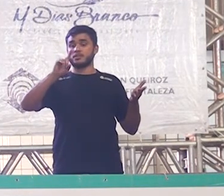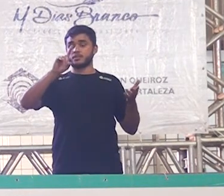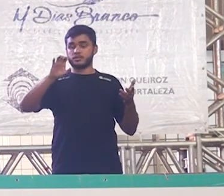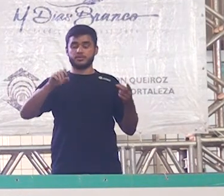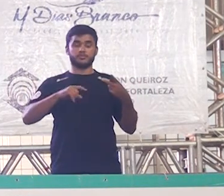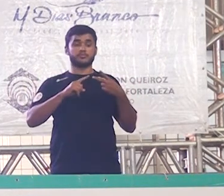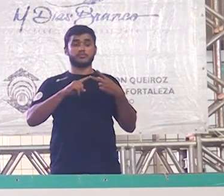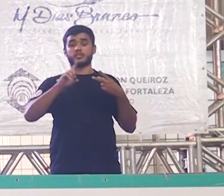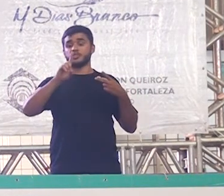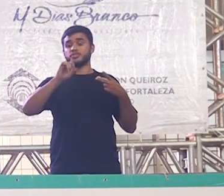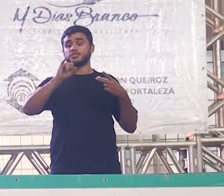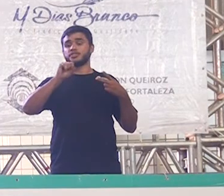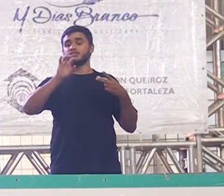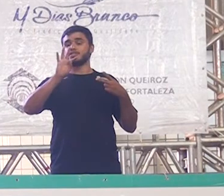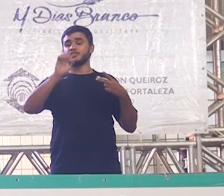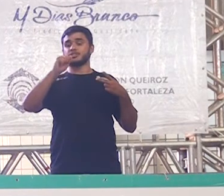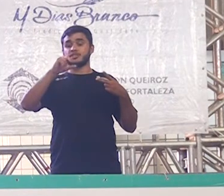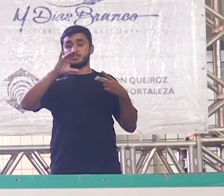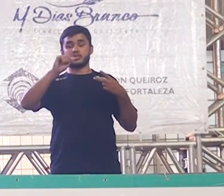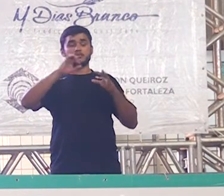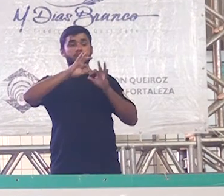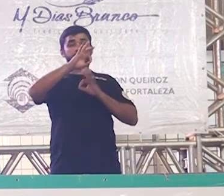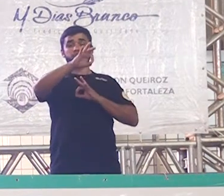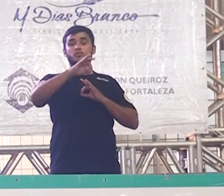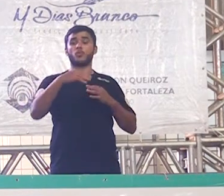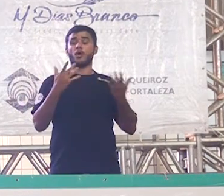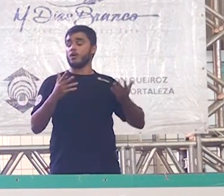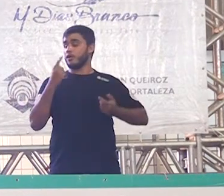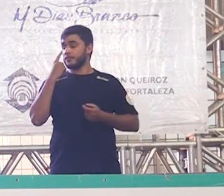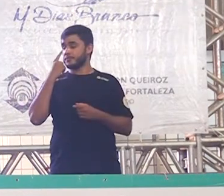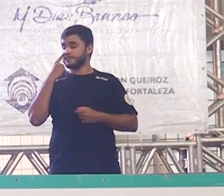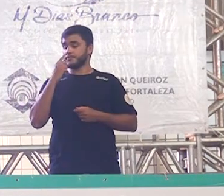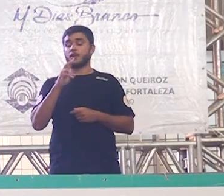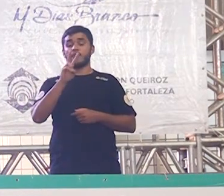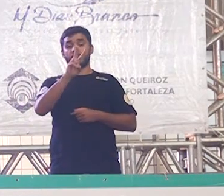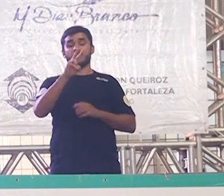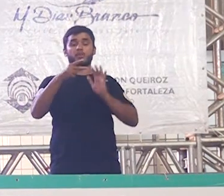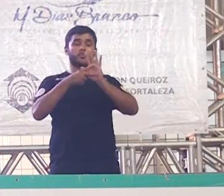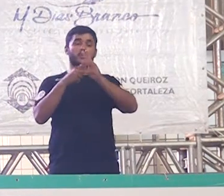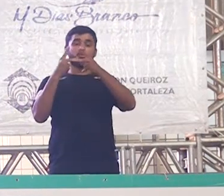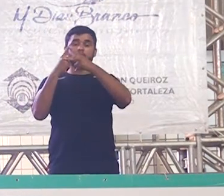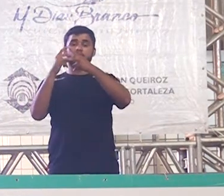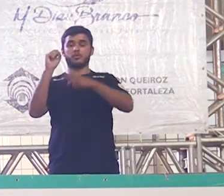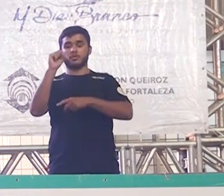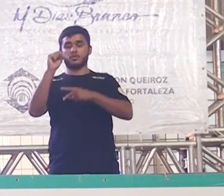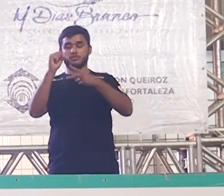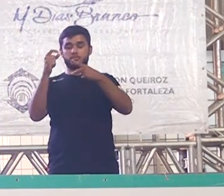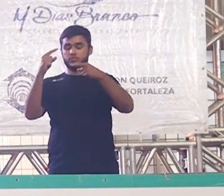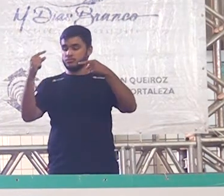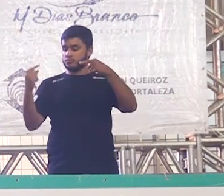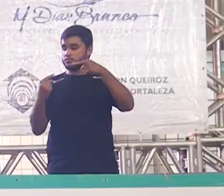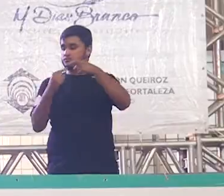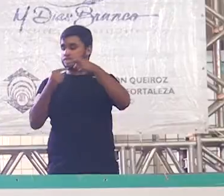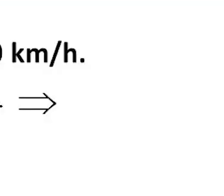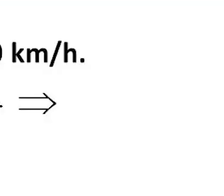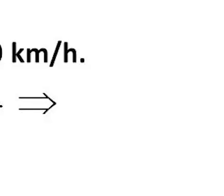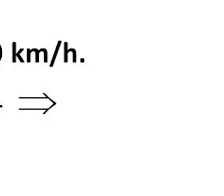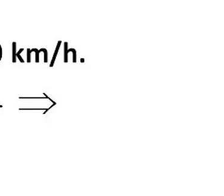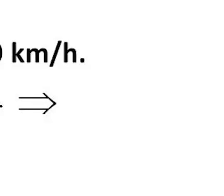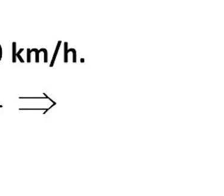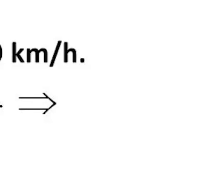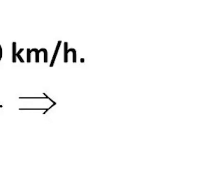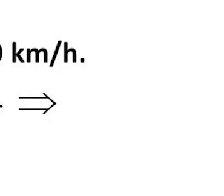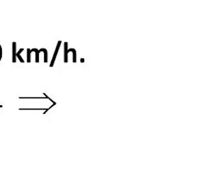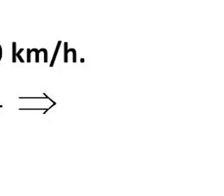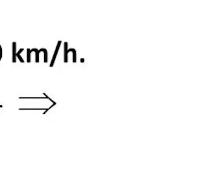usar a equação da velocidade média. Quem é velocidade média? Distância pelo tempo. Usando a regra do triangulinho, eu vou te dizer